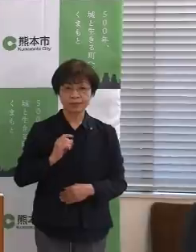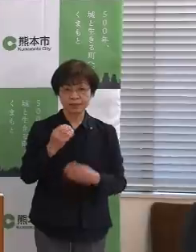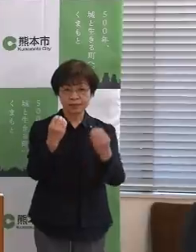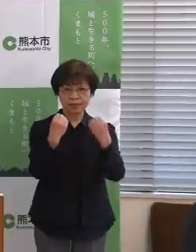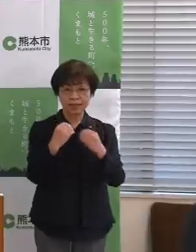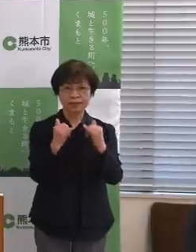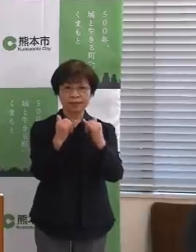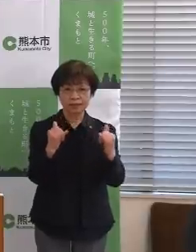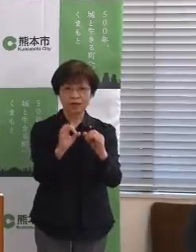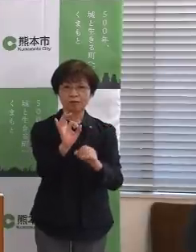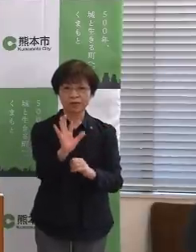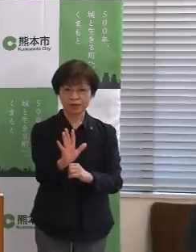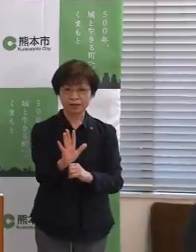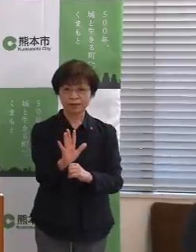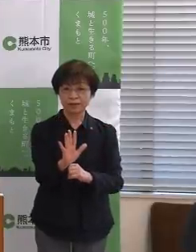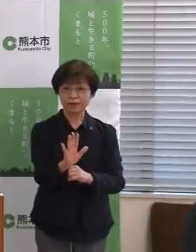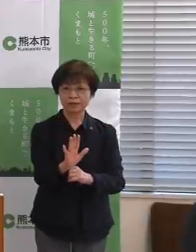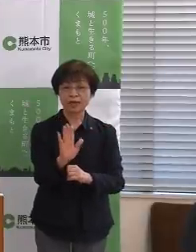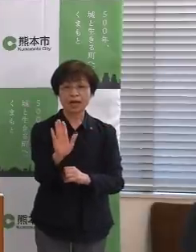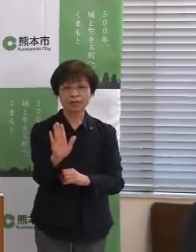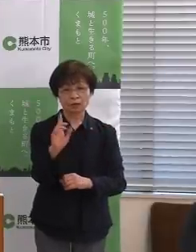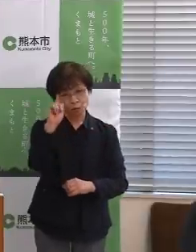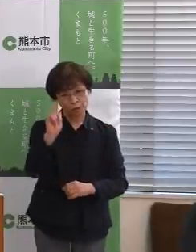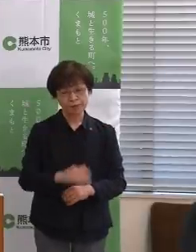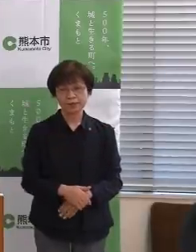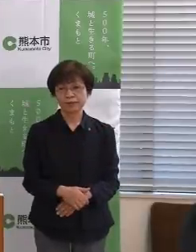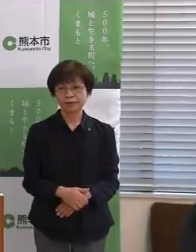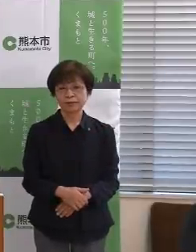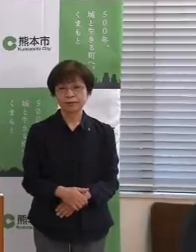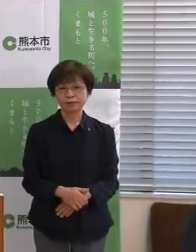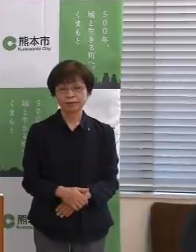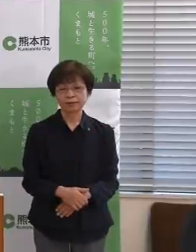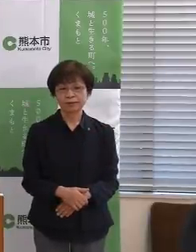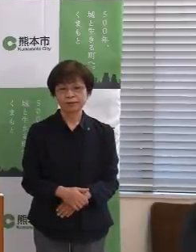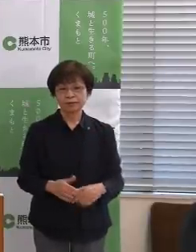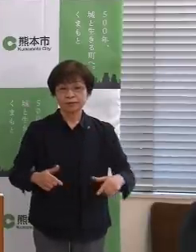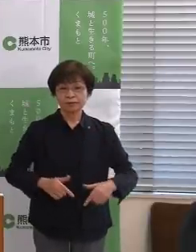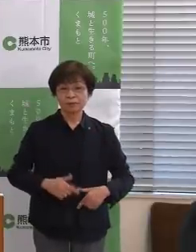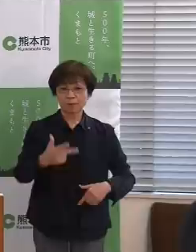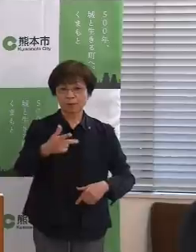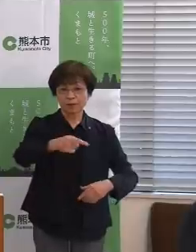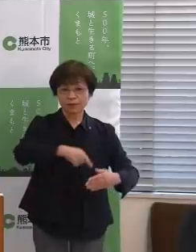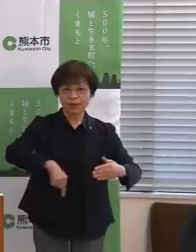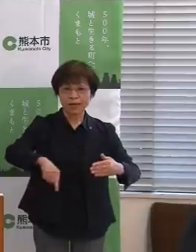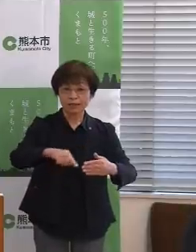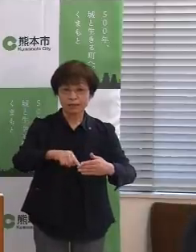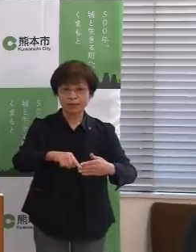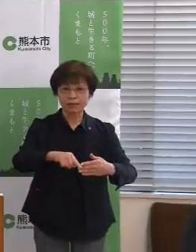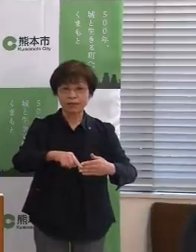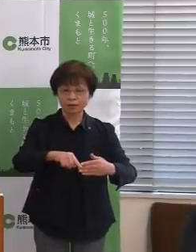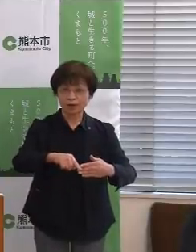った、 はい、 3日前ですね、あったと思うんですけども、うん、まだ熊本市内としては、